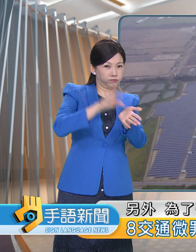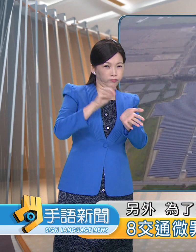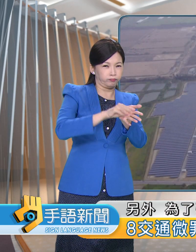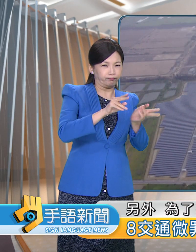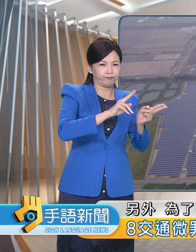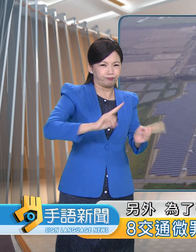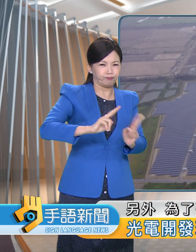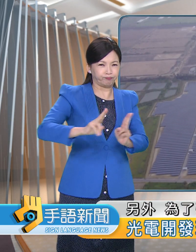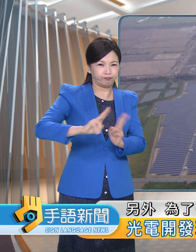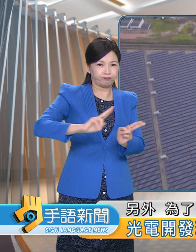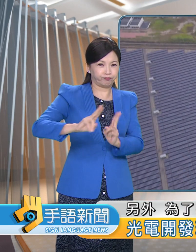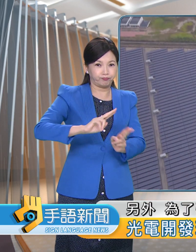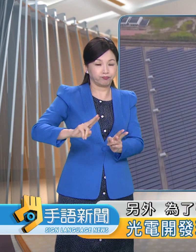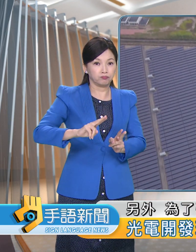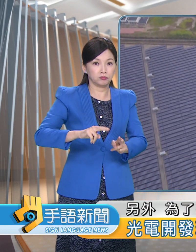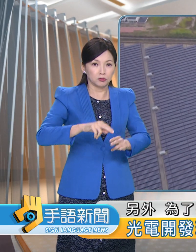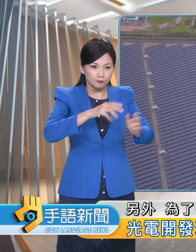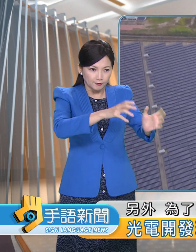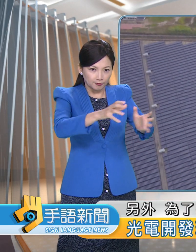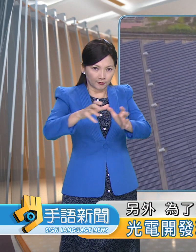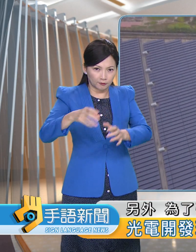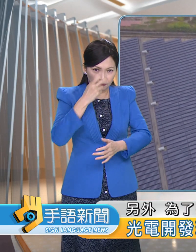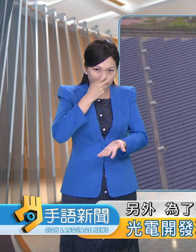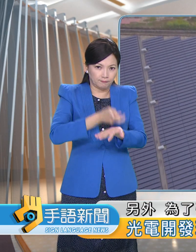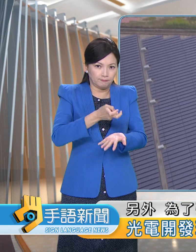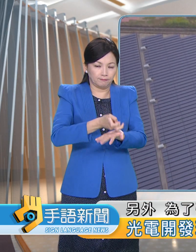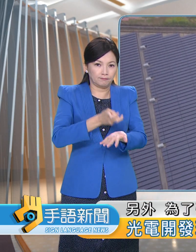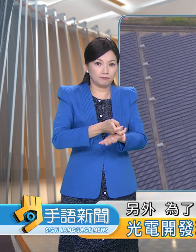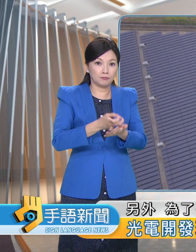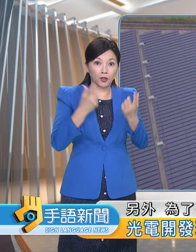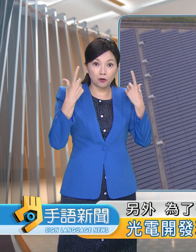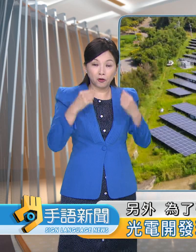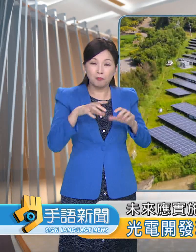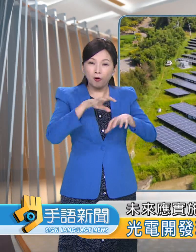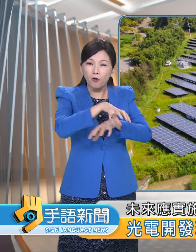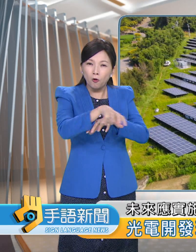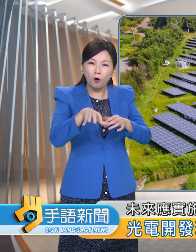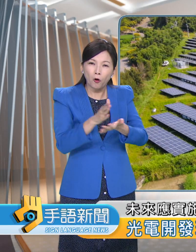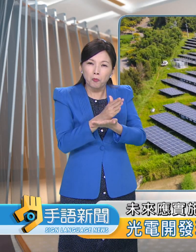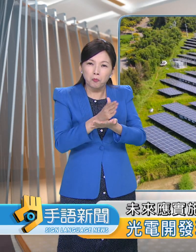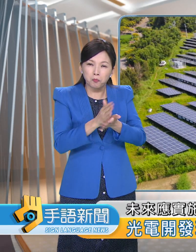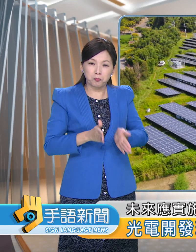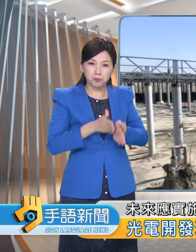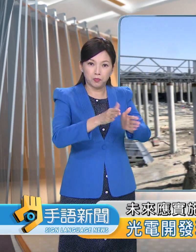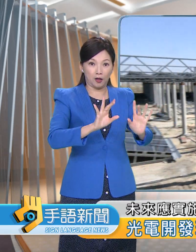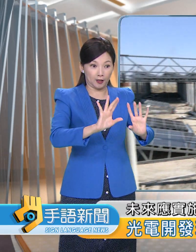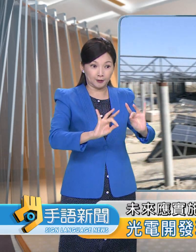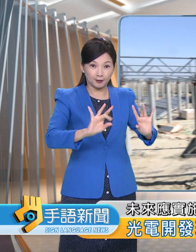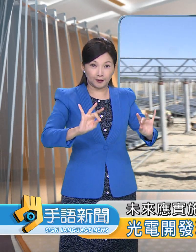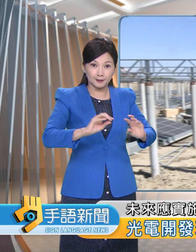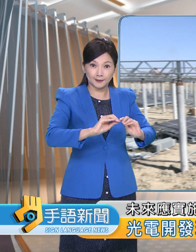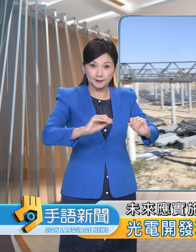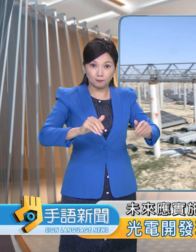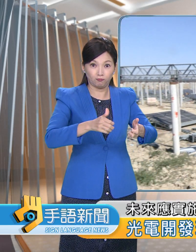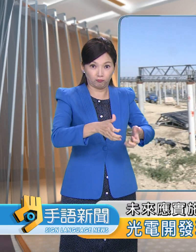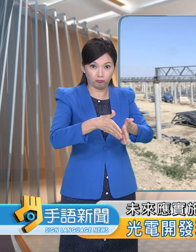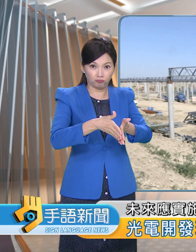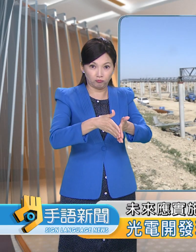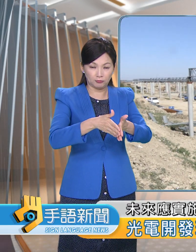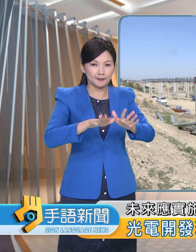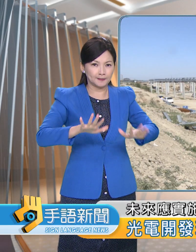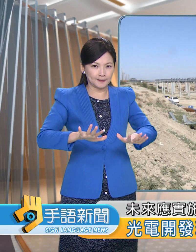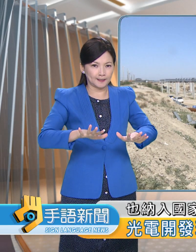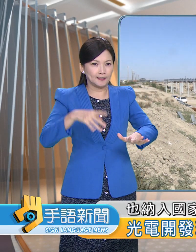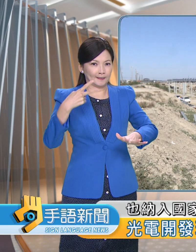而另外，为了强化光电开发的环境管理，未来应实施环评的区域，除了重要湿